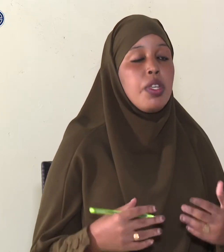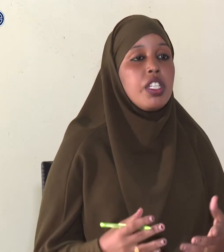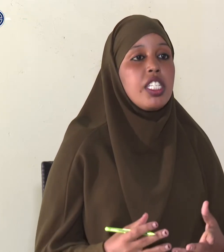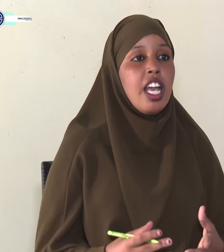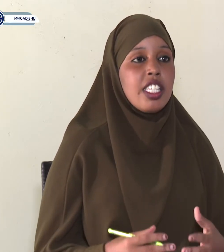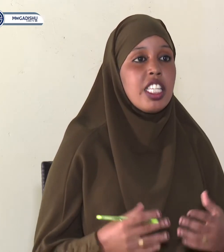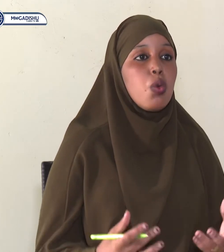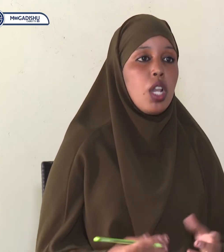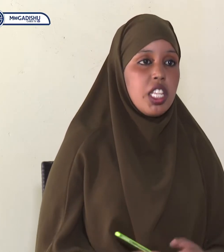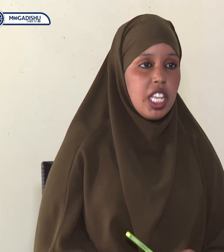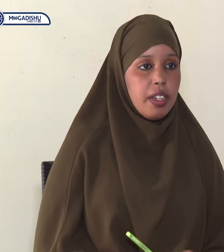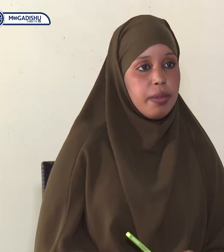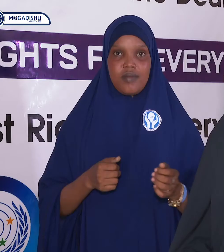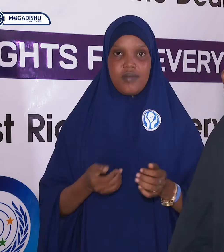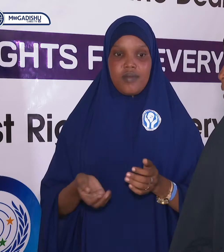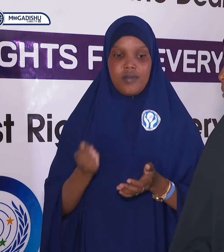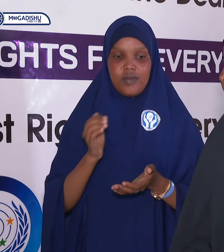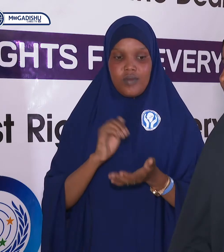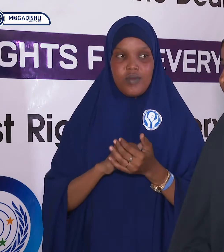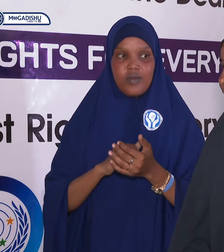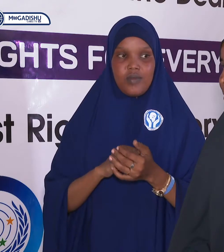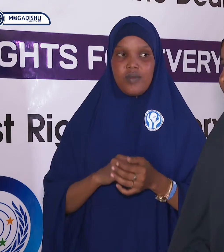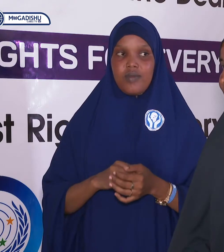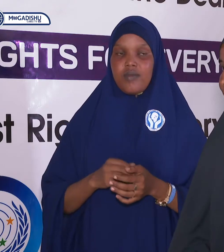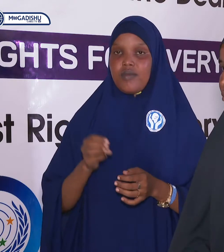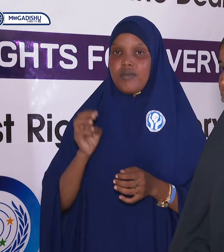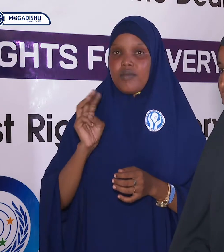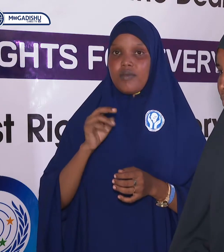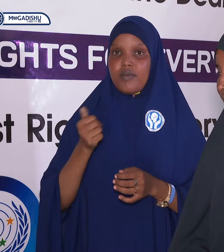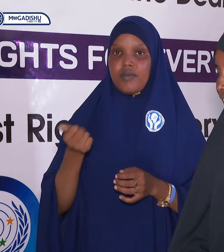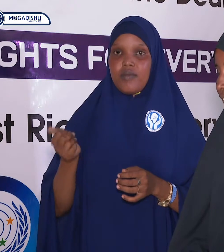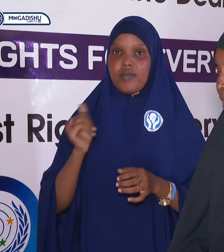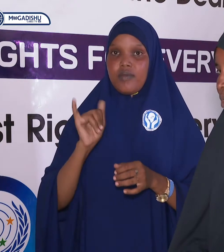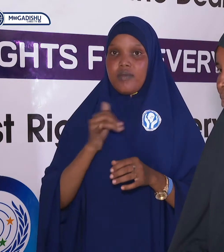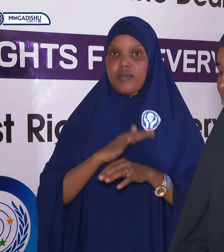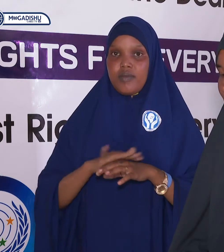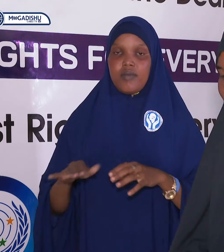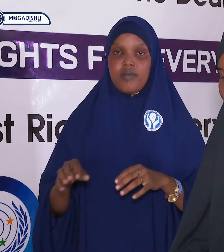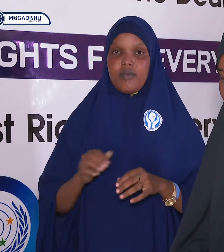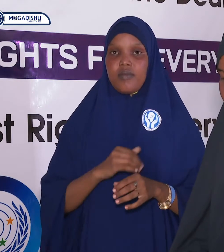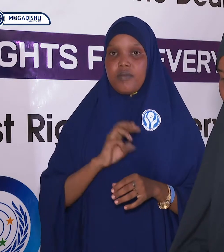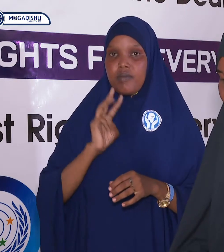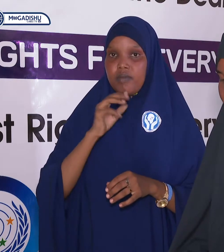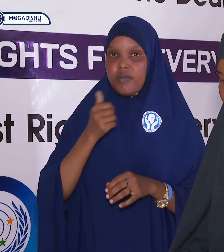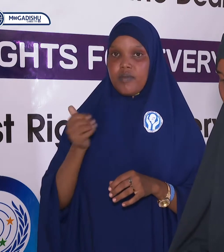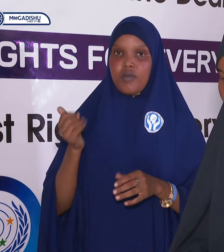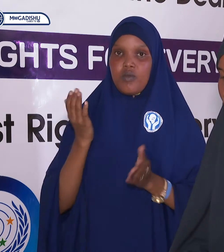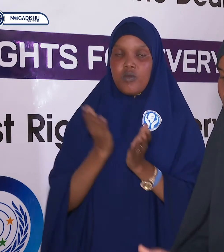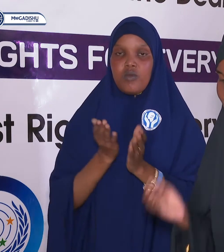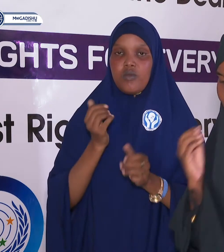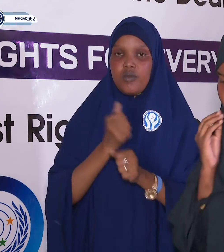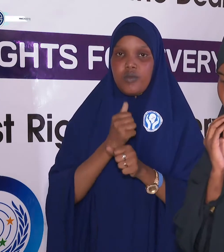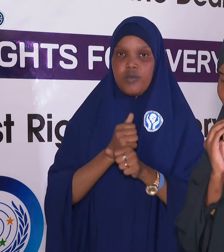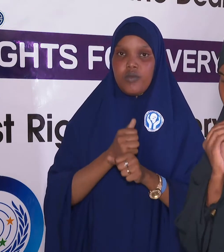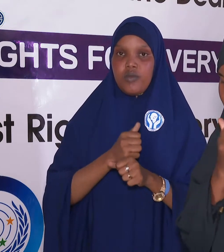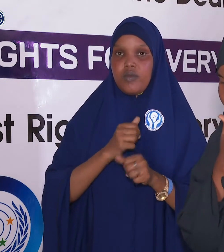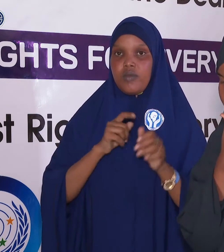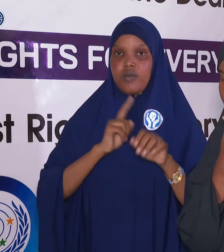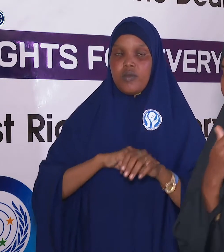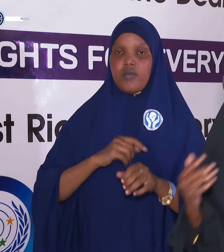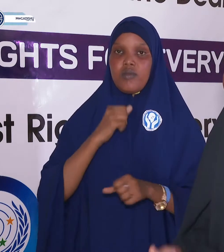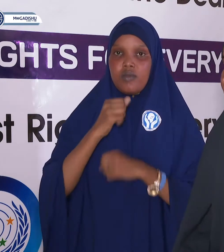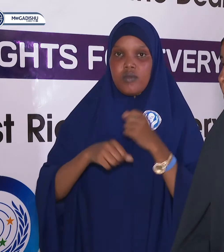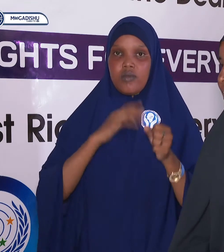mise miidiyaha sidee ku raadisaan? Maya, ma jiraan, maadaama iskuulku shaqaynaya muddo shan sano ah waxaa u sarreeya dugsiga